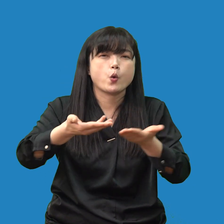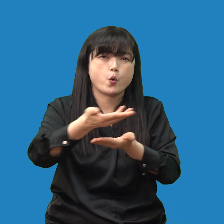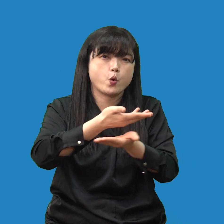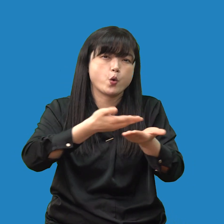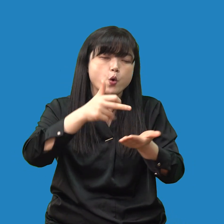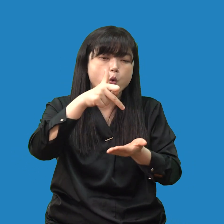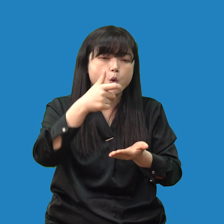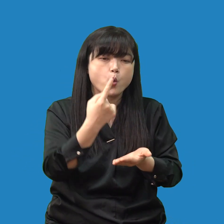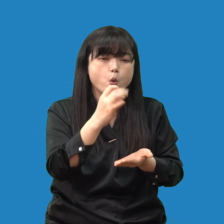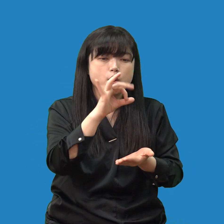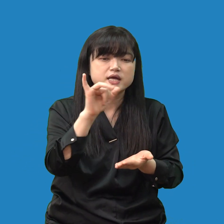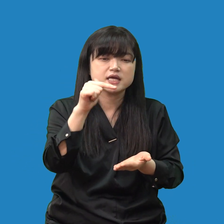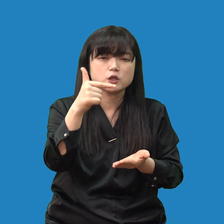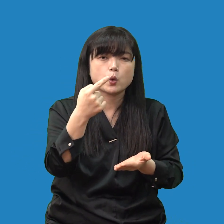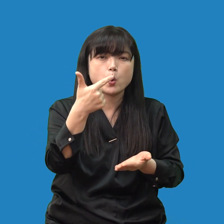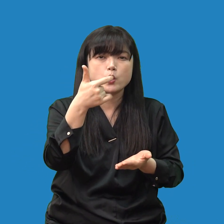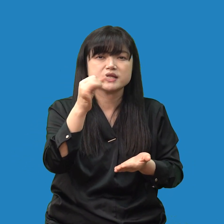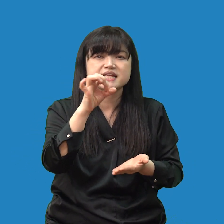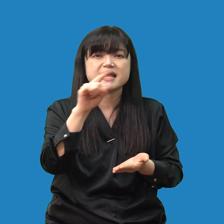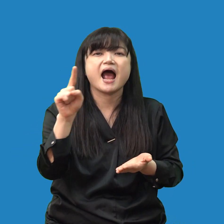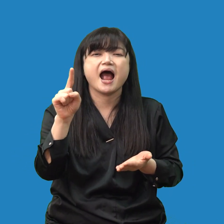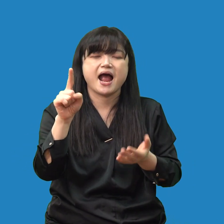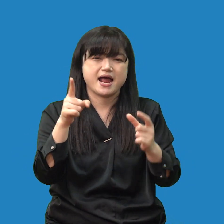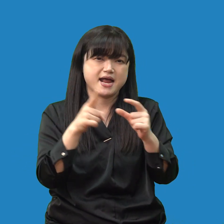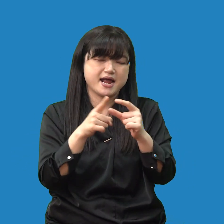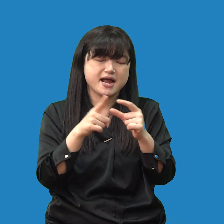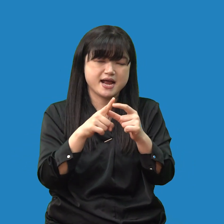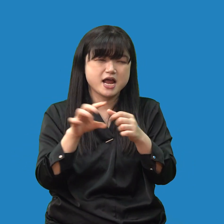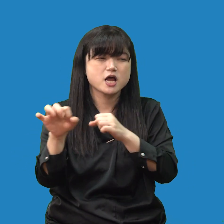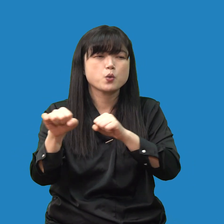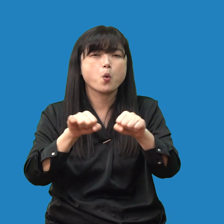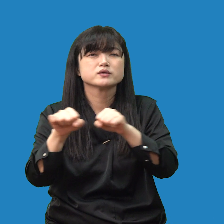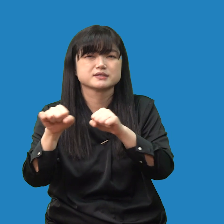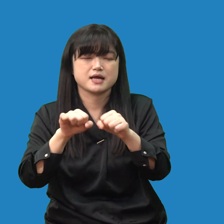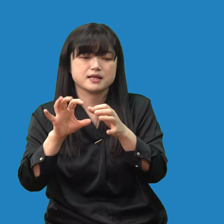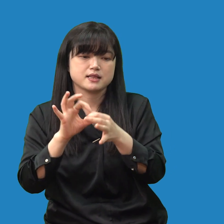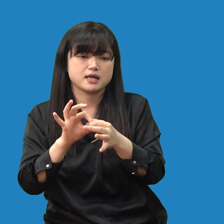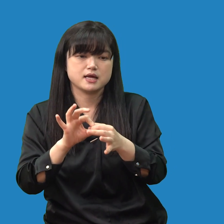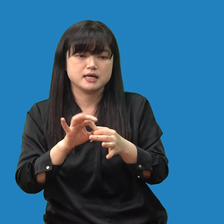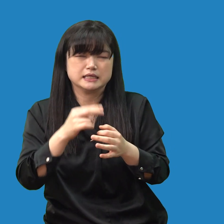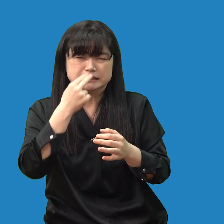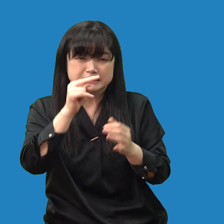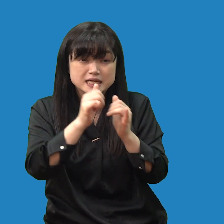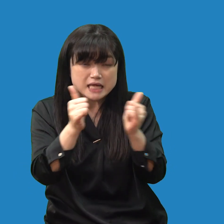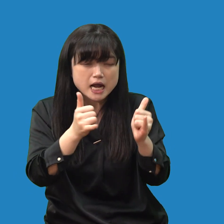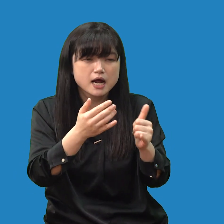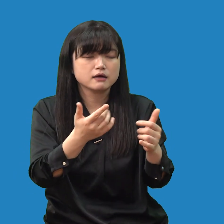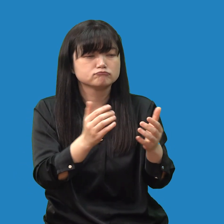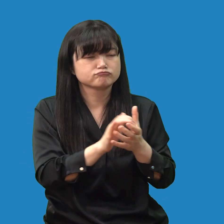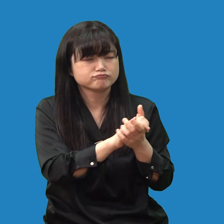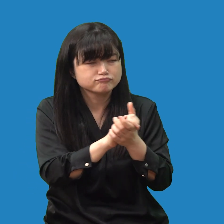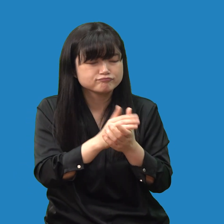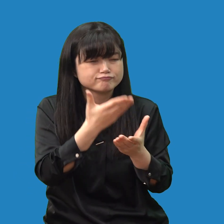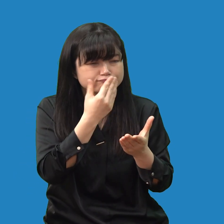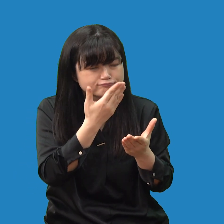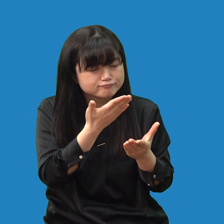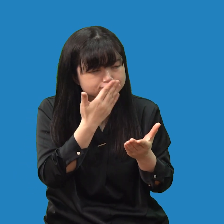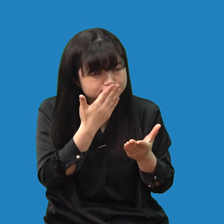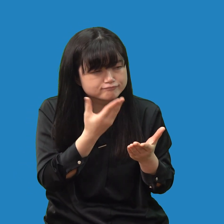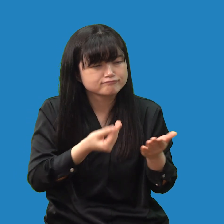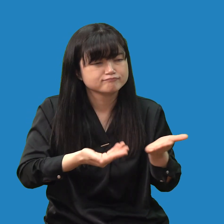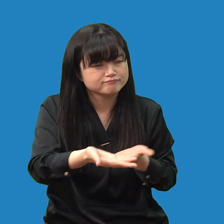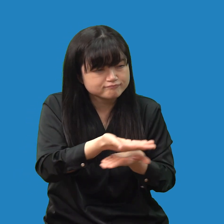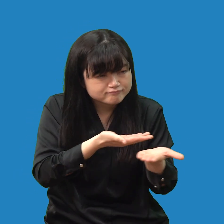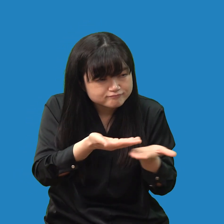교통, 코이노니아, 이게 명사형입니다. 우리가 서로 친한 사람들끼리 만나서 식사하고 또 환담 나누는